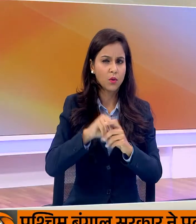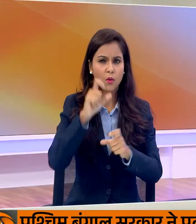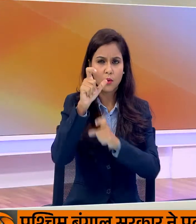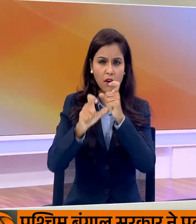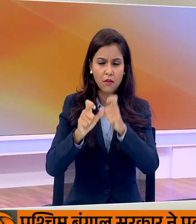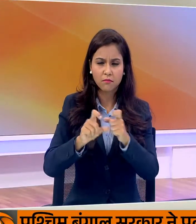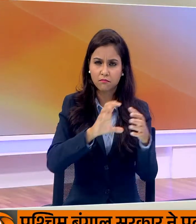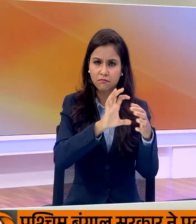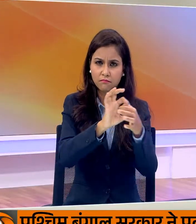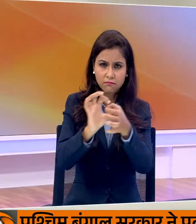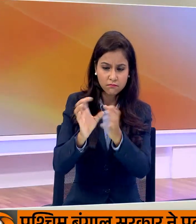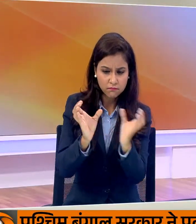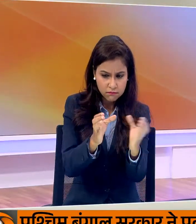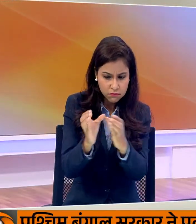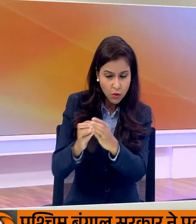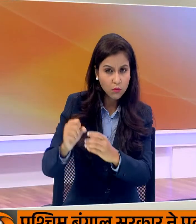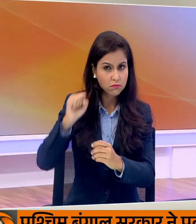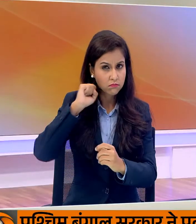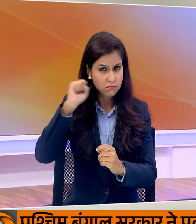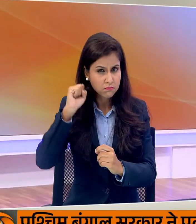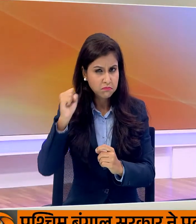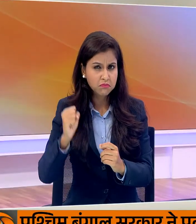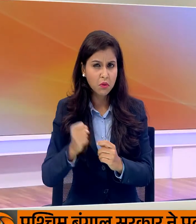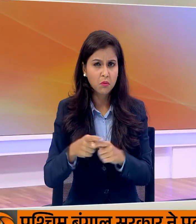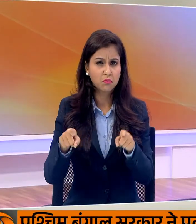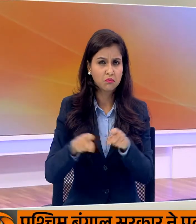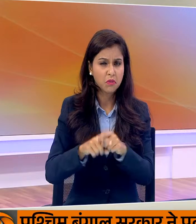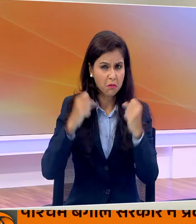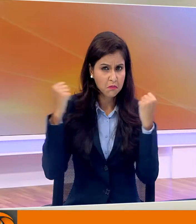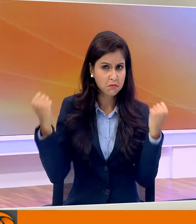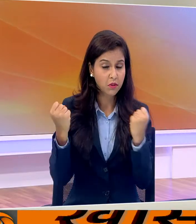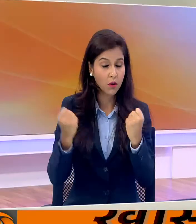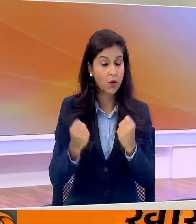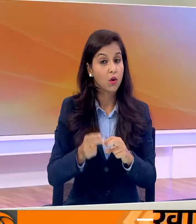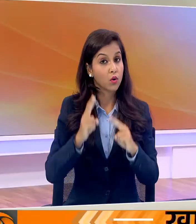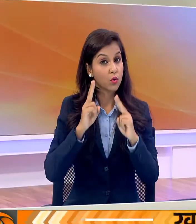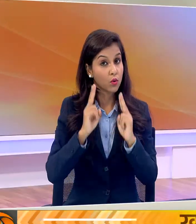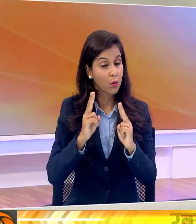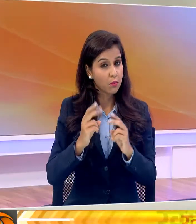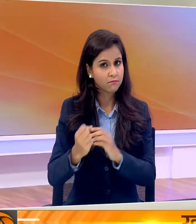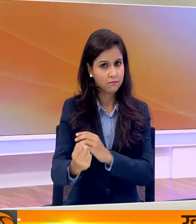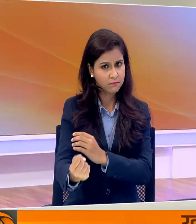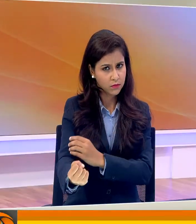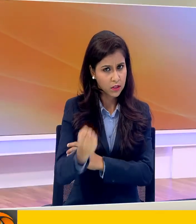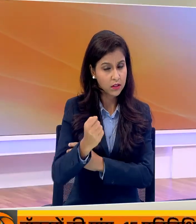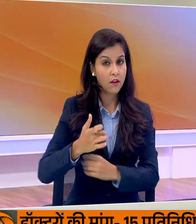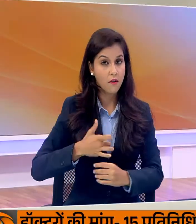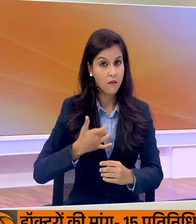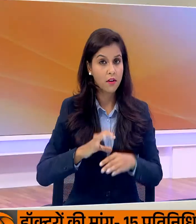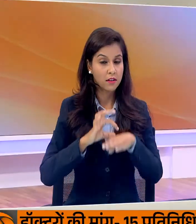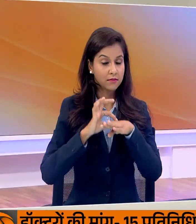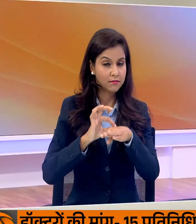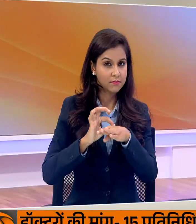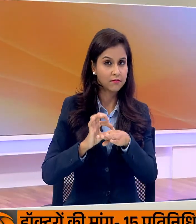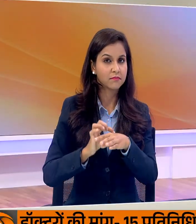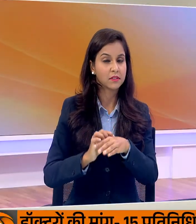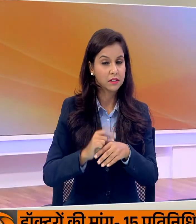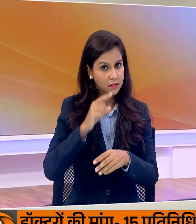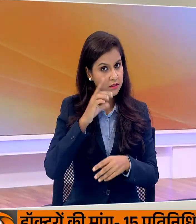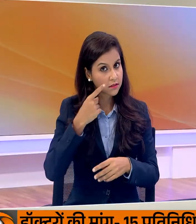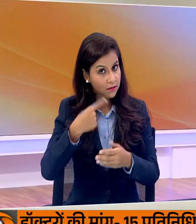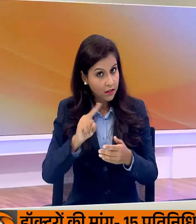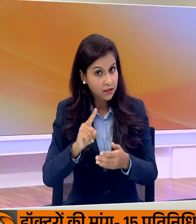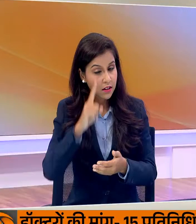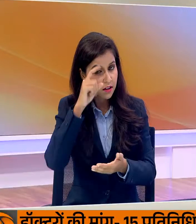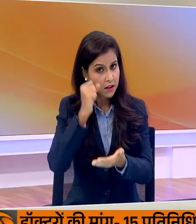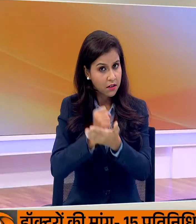जुड़ने, उनके संघर्षों को समझने और सामूहिक शक्ति की आवश्यकता को महसूस करते हुए सत्य, अहिंसा और सामाजिक